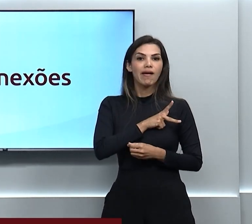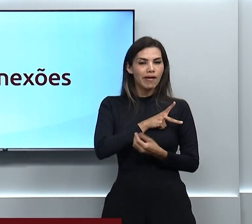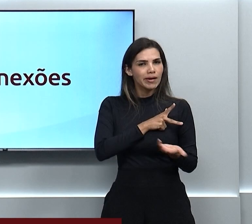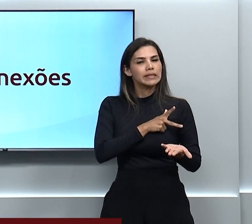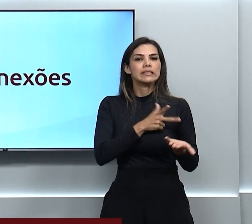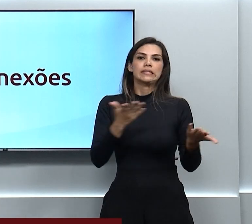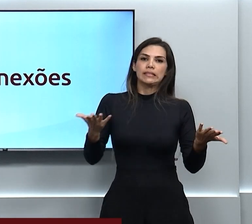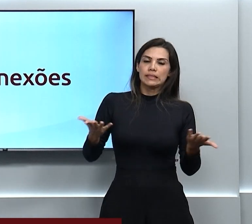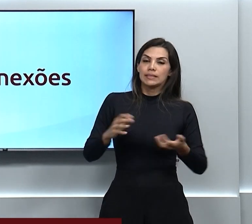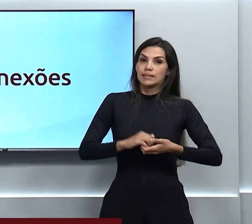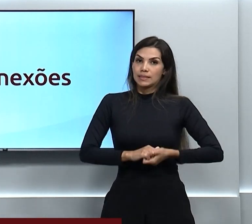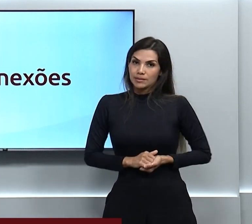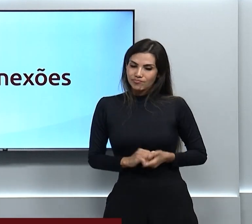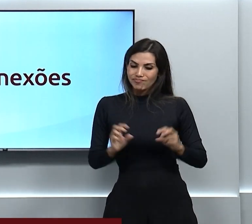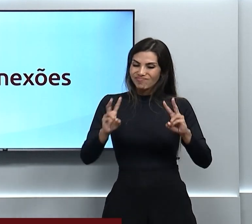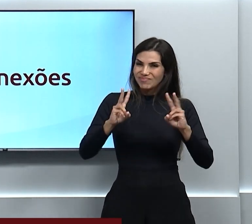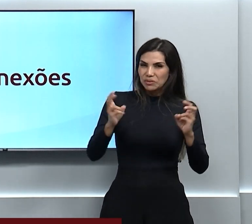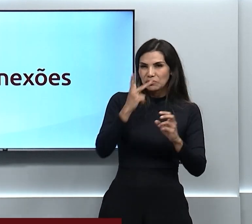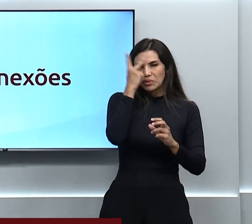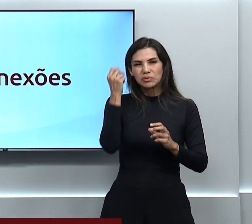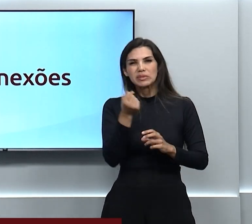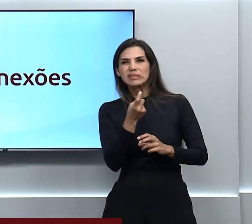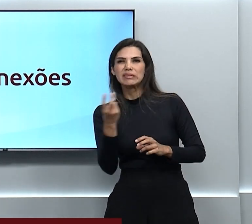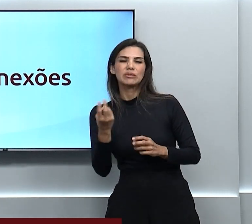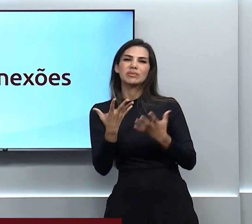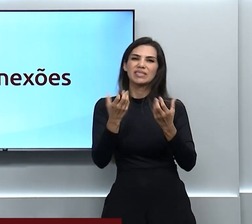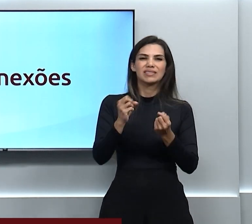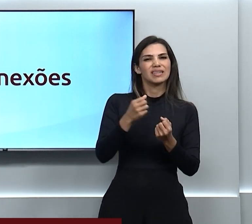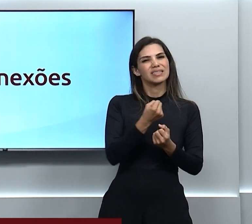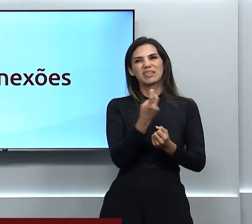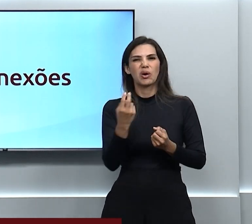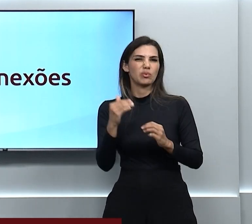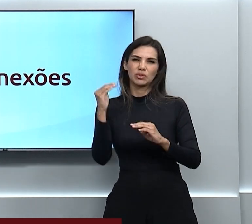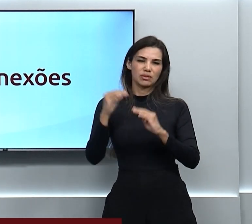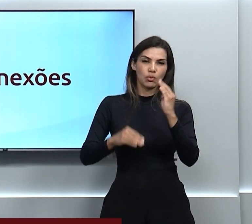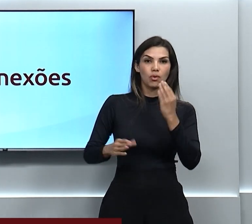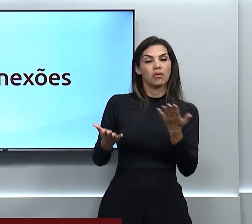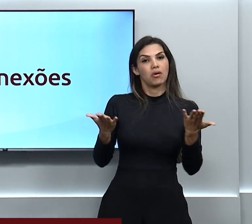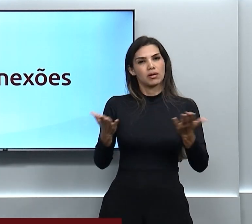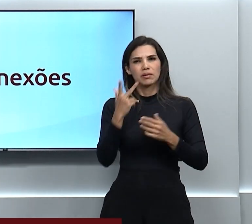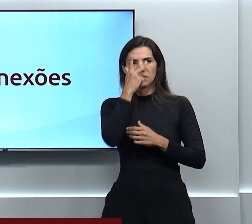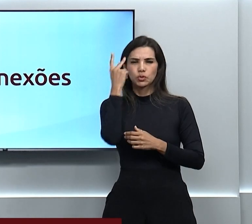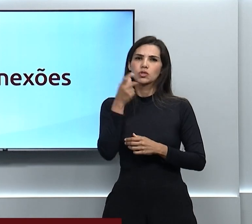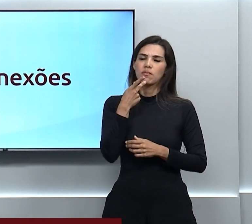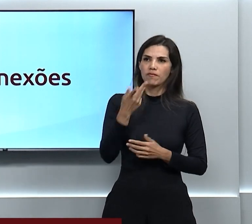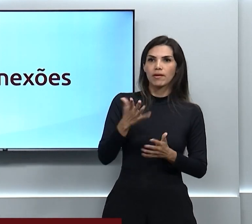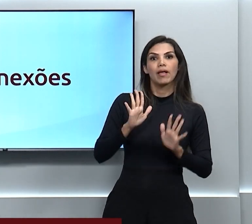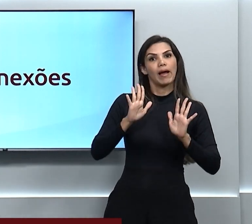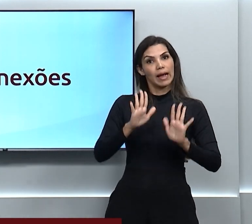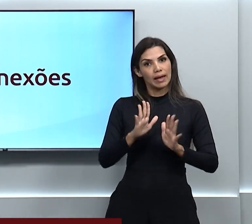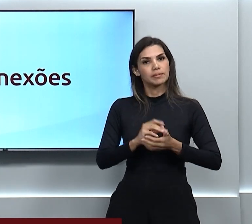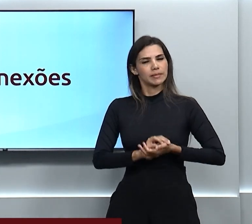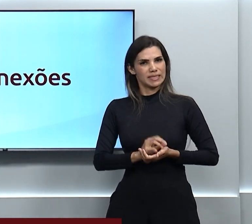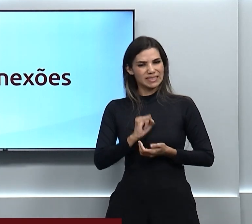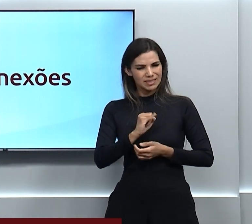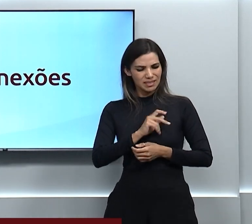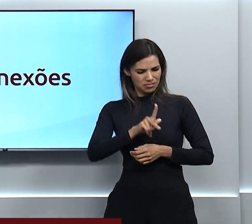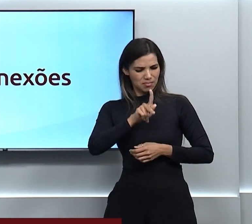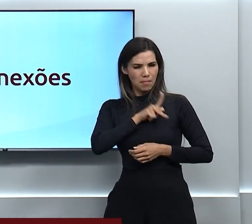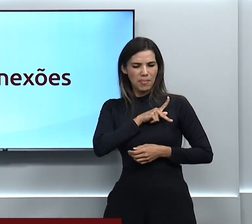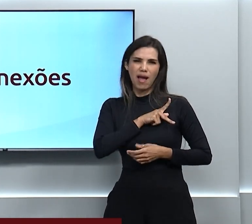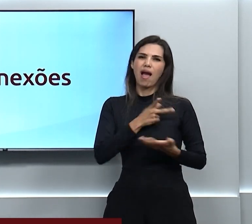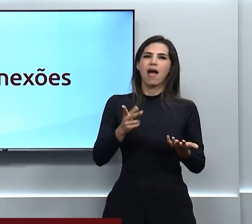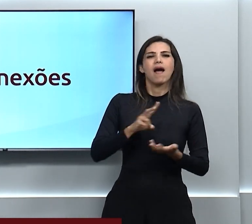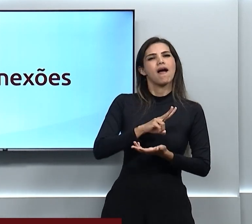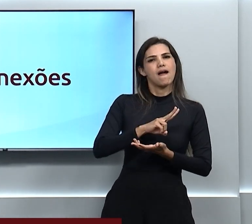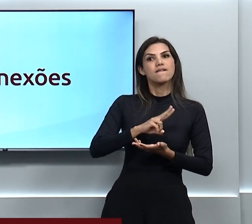várias polêmicas. Entre os argumentos colocados pelos defensores está que a presença dessas câmeras pode